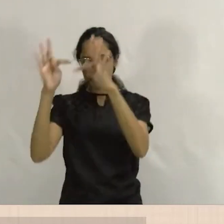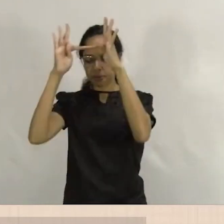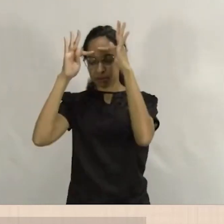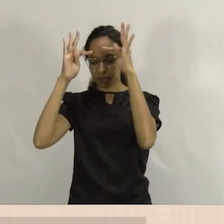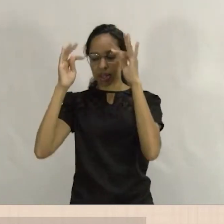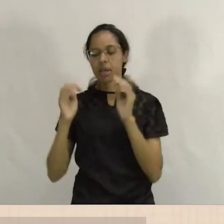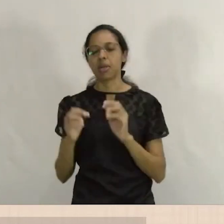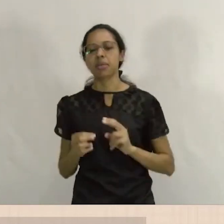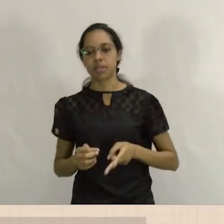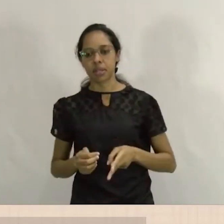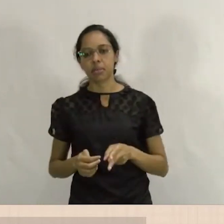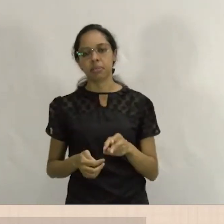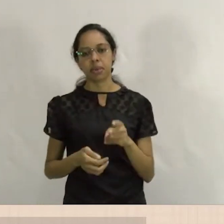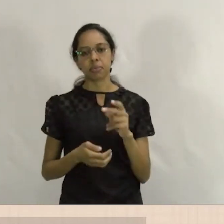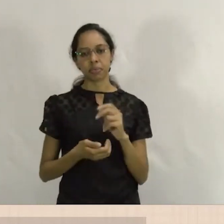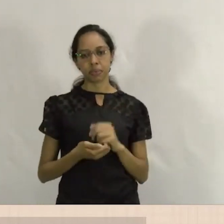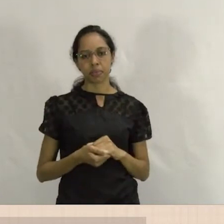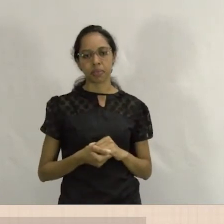Só Timóteo,